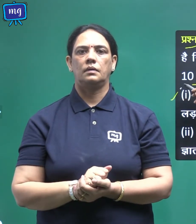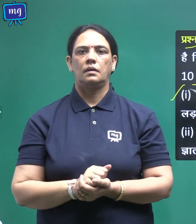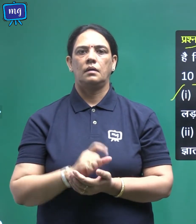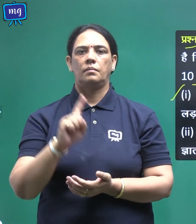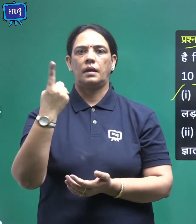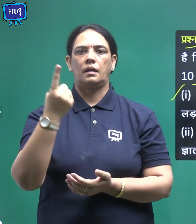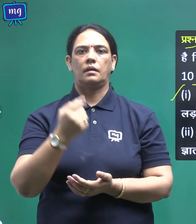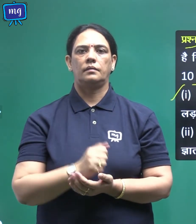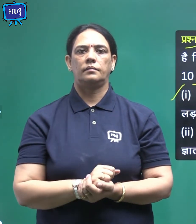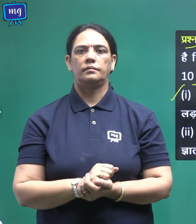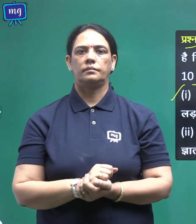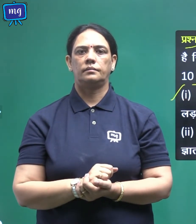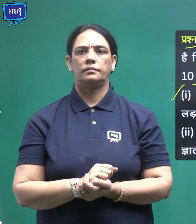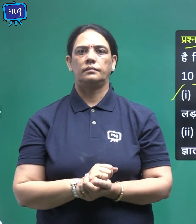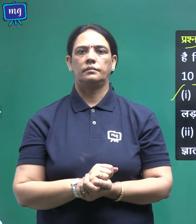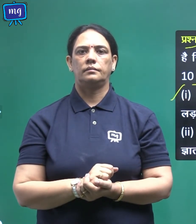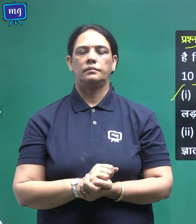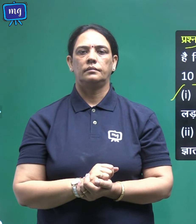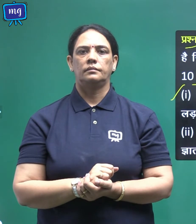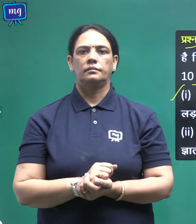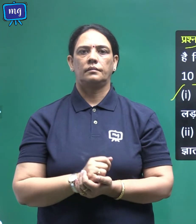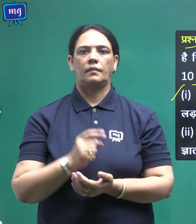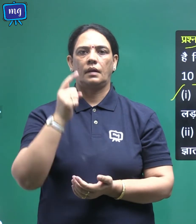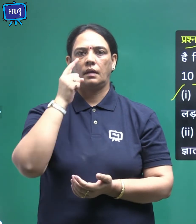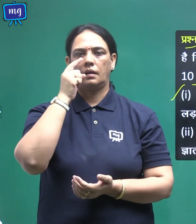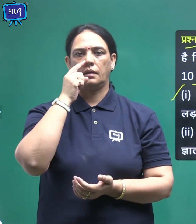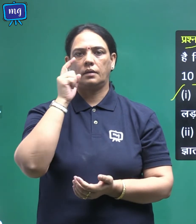पहला, लड़कियों की